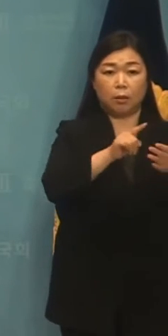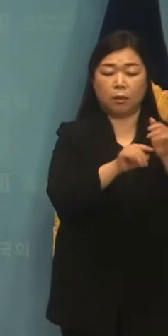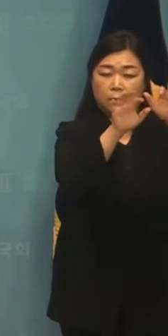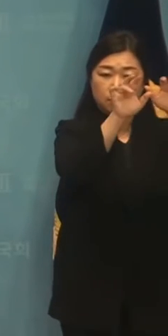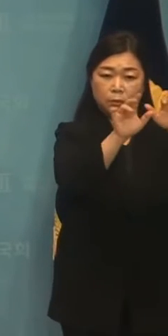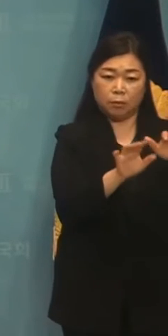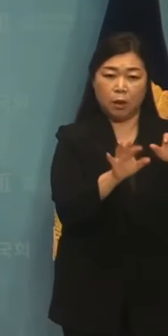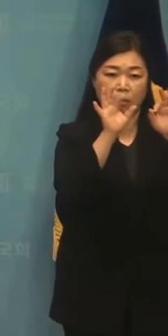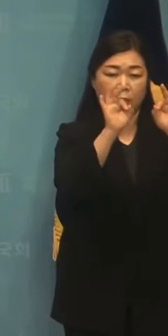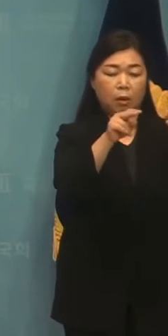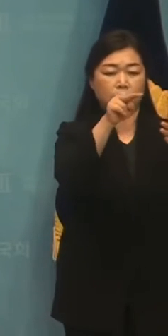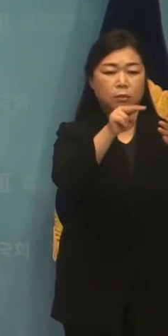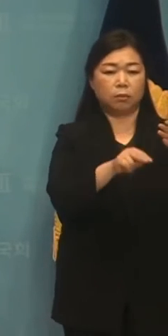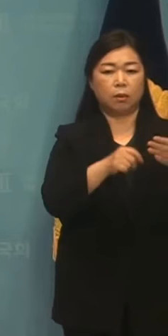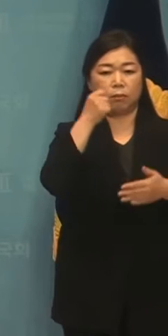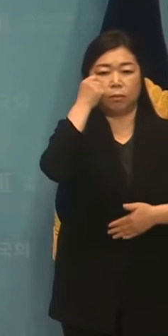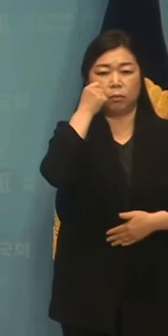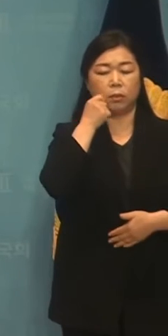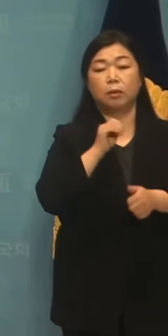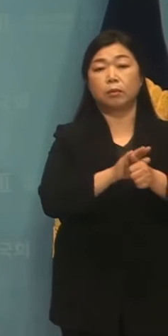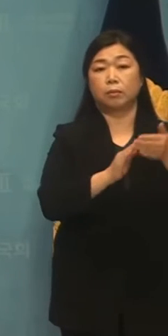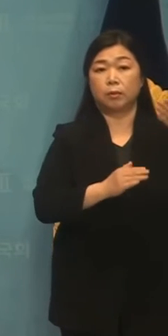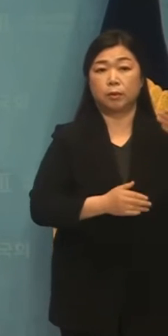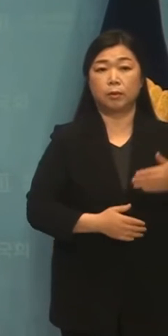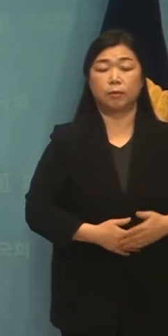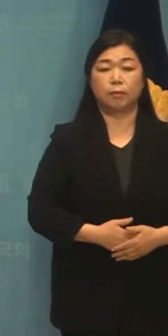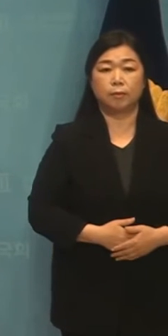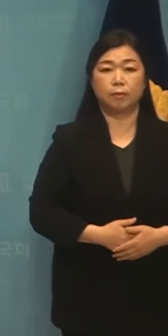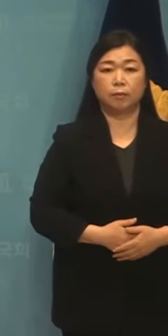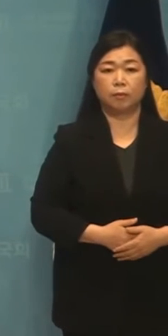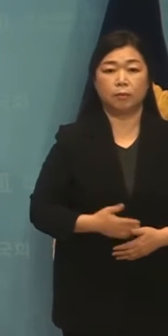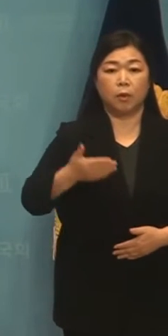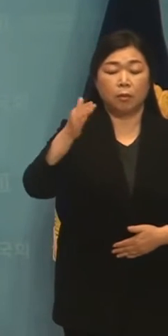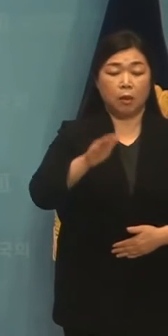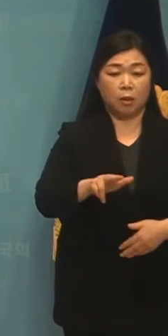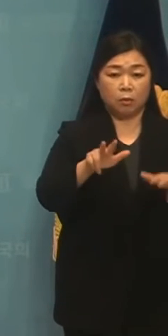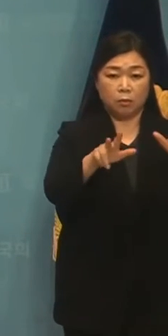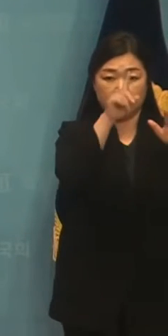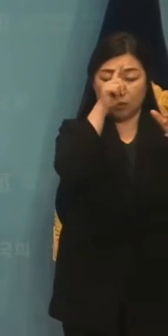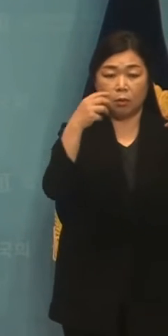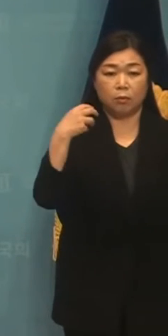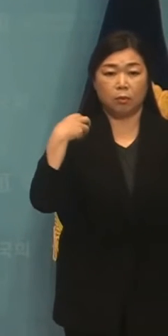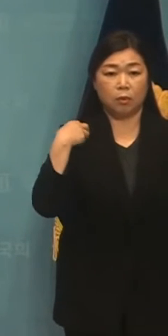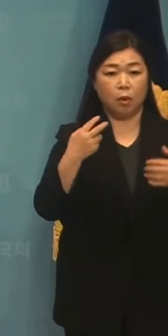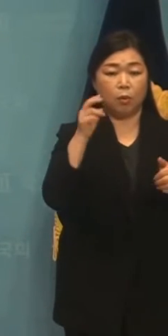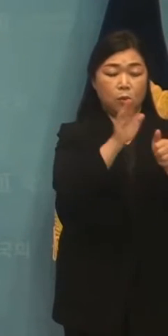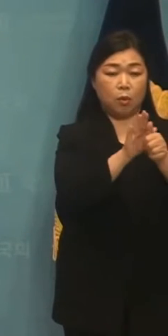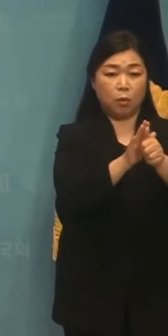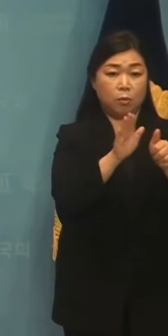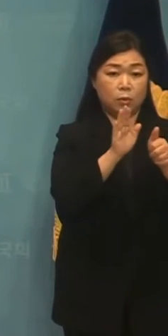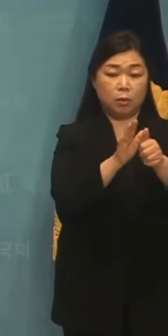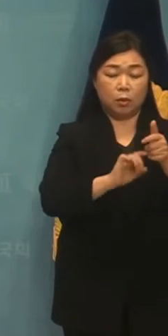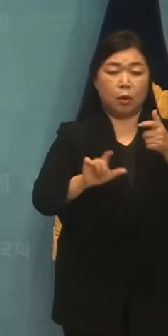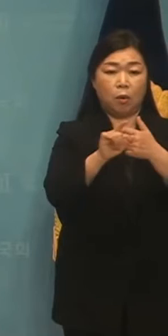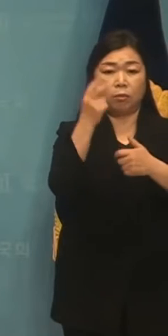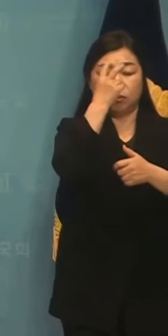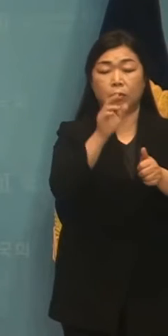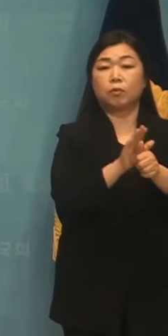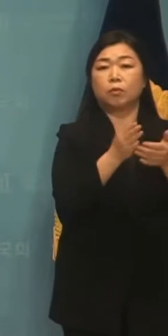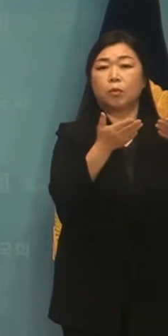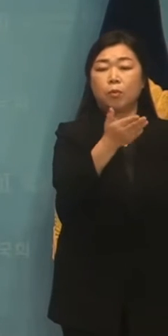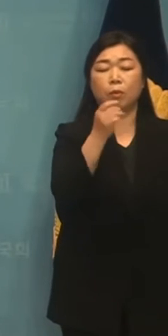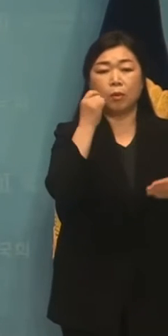가슴을 먹먹하게 했습니다. 그럼에도 현 정부는 돌봄 지원을 강화하고